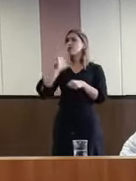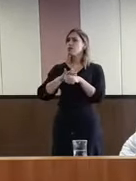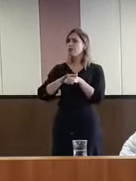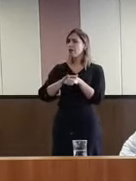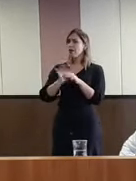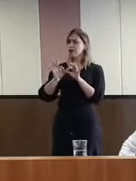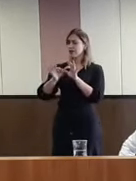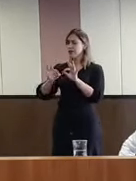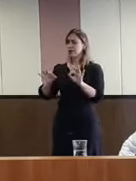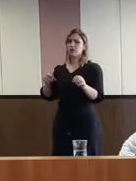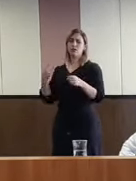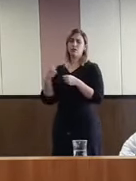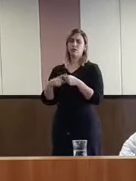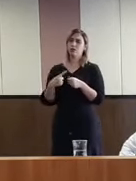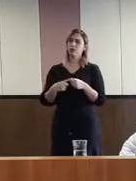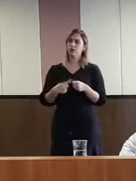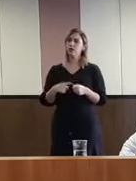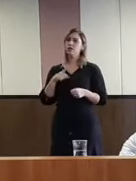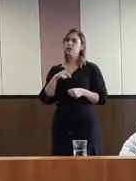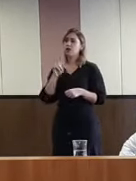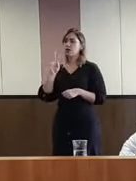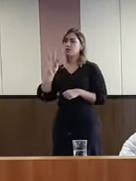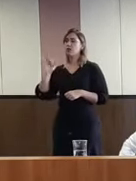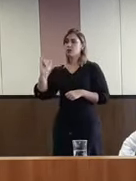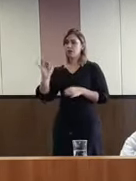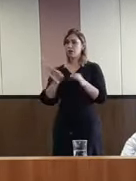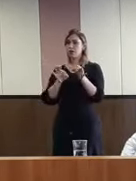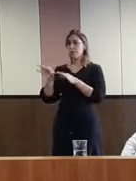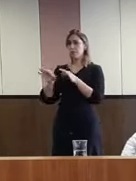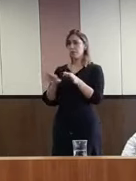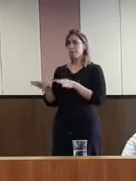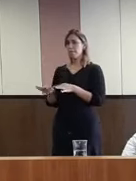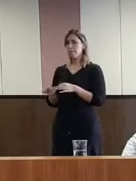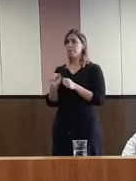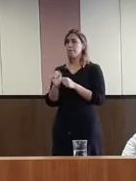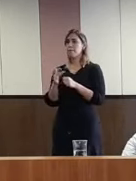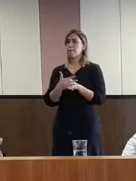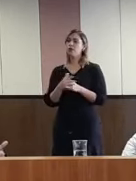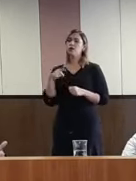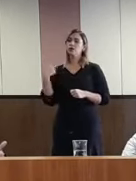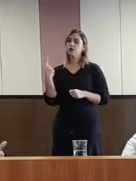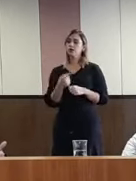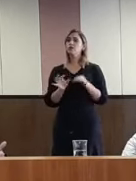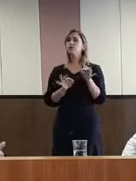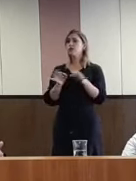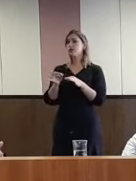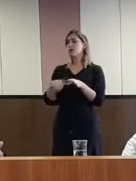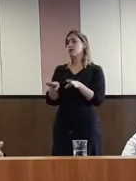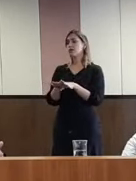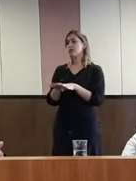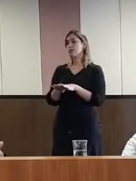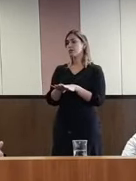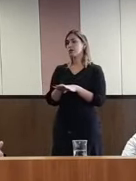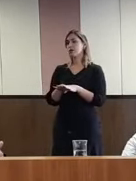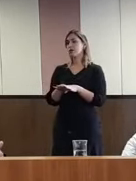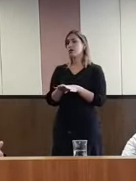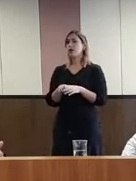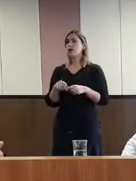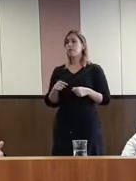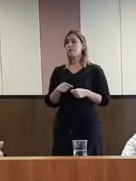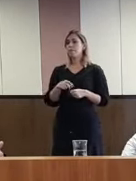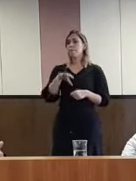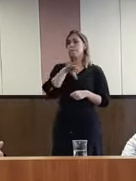interior esteja e tenha uma UTI preparada para caso coronavírus, nós vamos colocar ele lá. Não vamos ficar transportando o